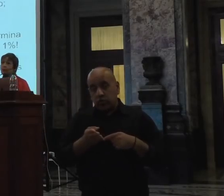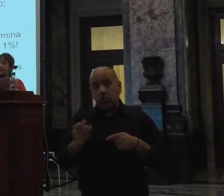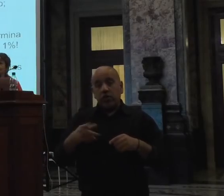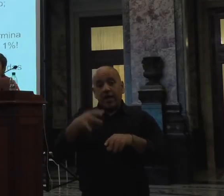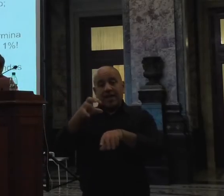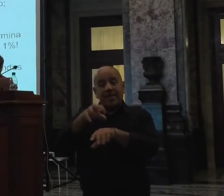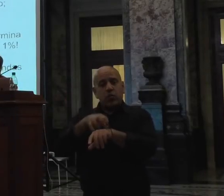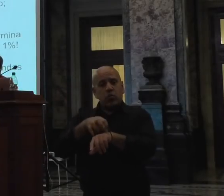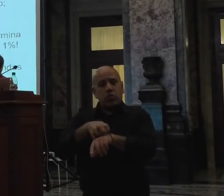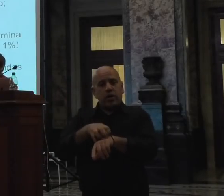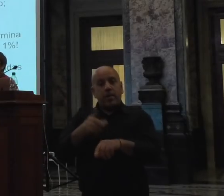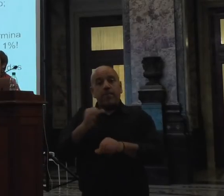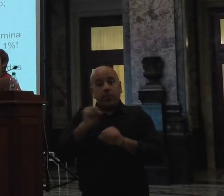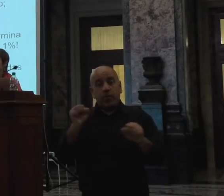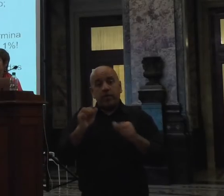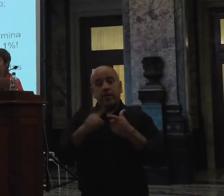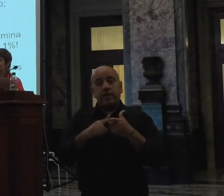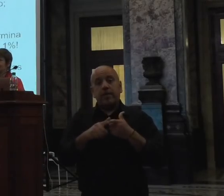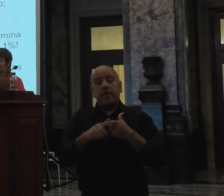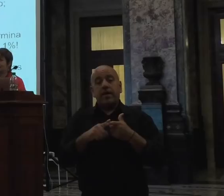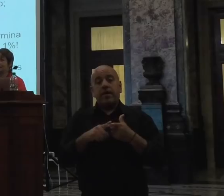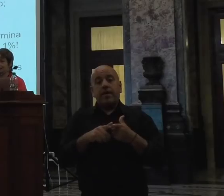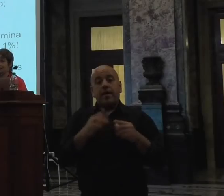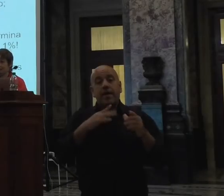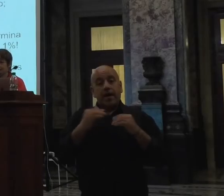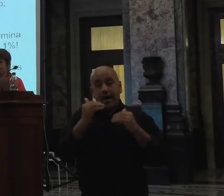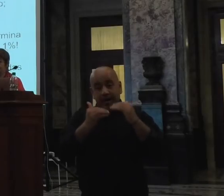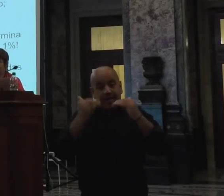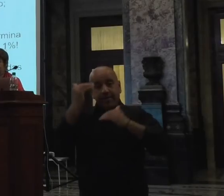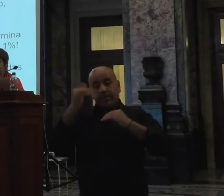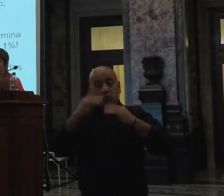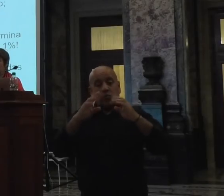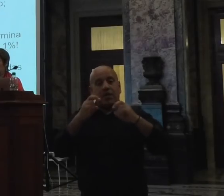neuronas puede estar activa concurrentemente arriba del nivel base.